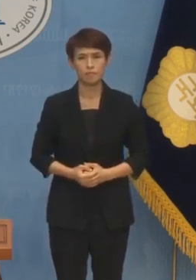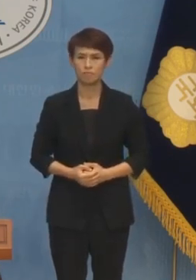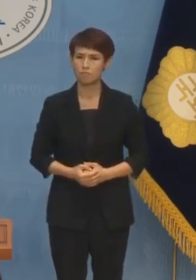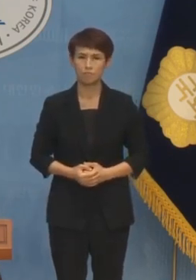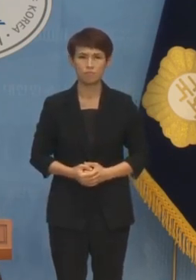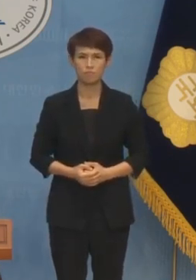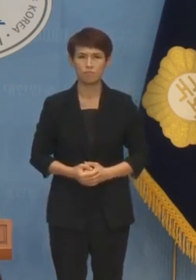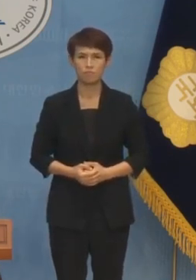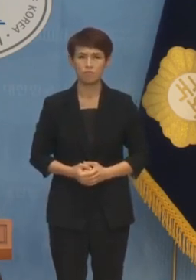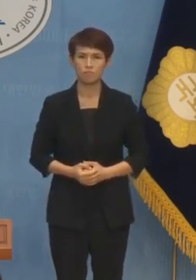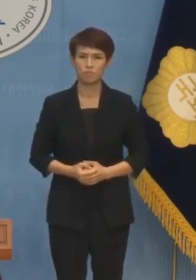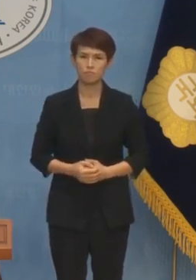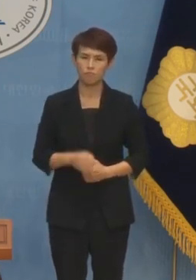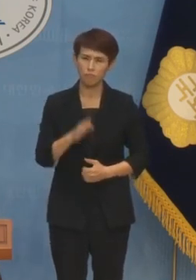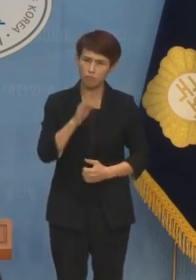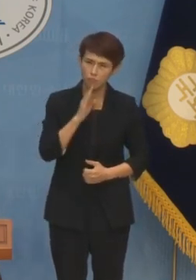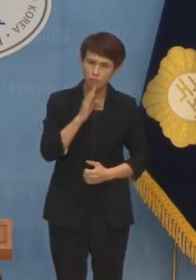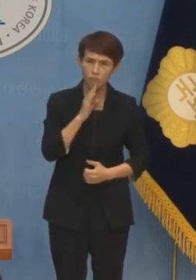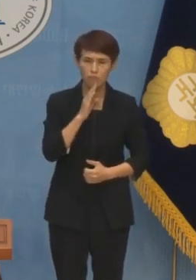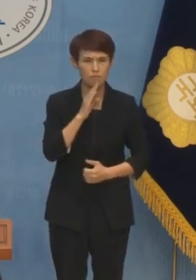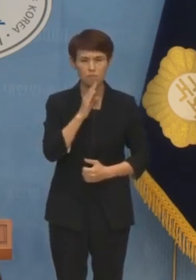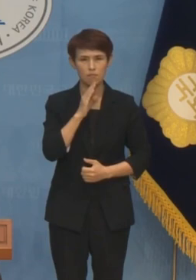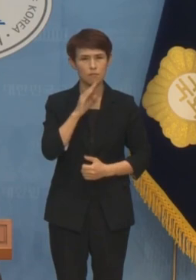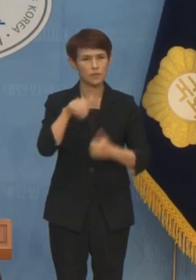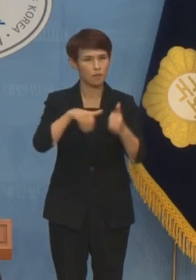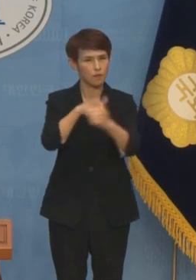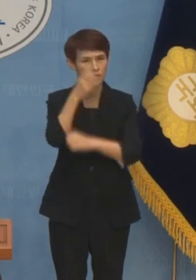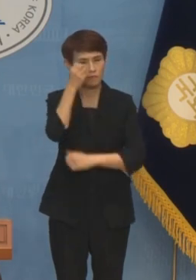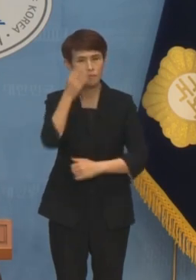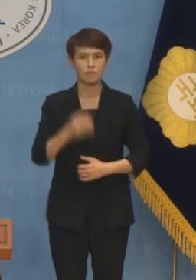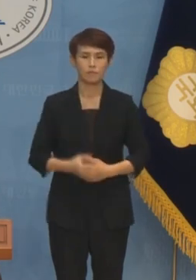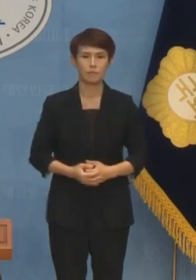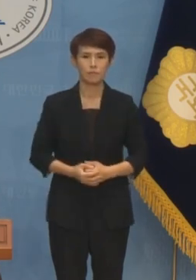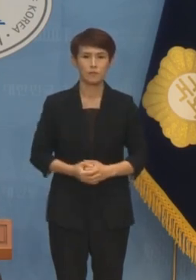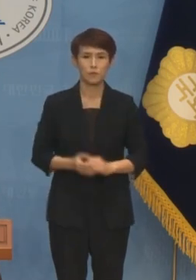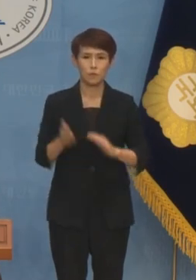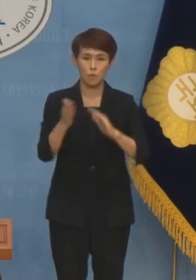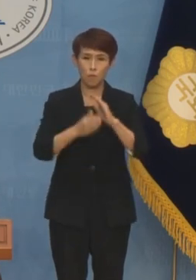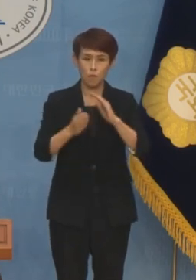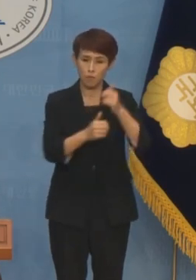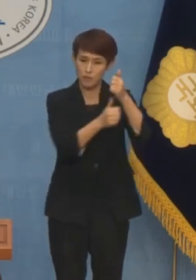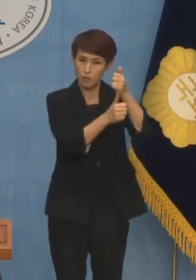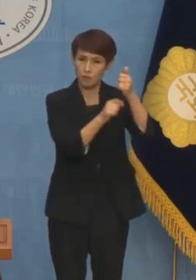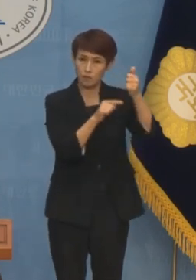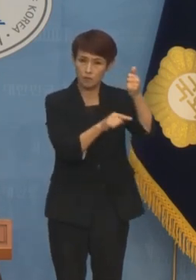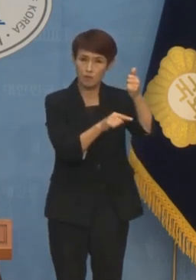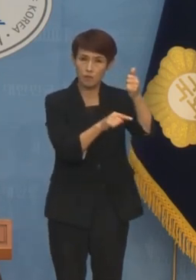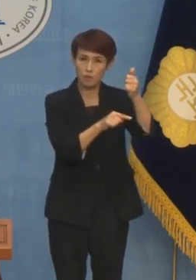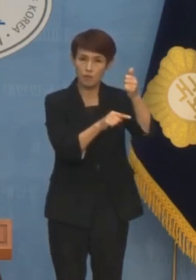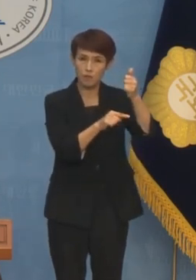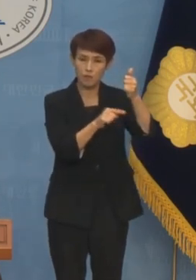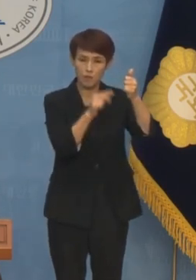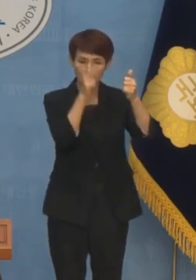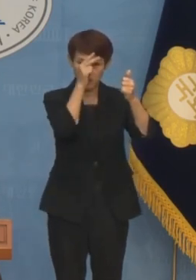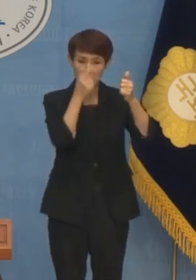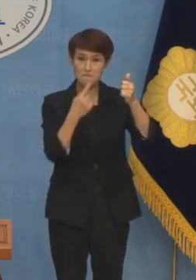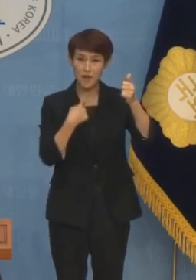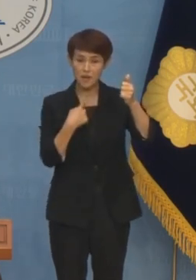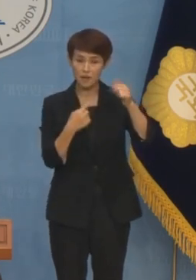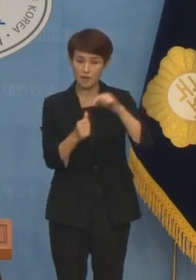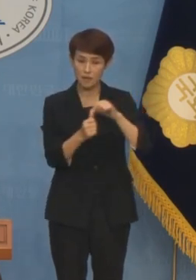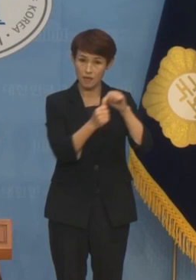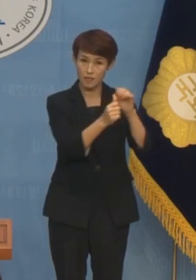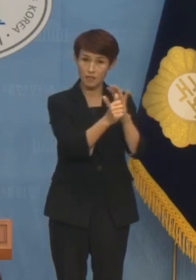절대 경교로운 일로 치부할 수 없습니다. 공직기강 비서관실에 파견된 경찰 출신